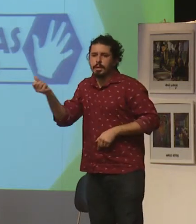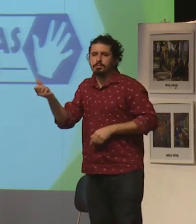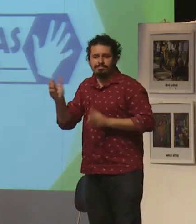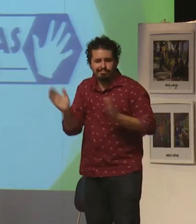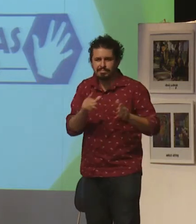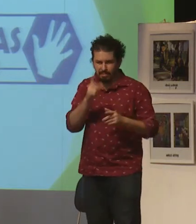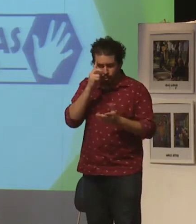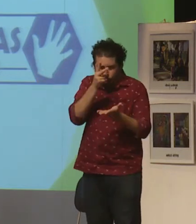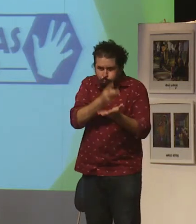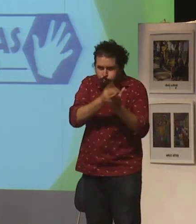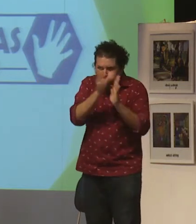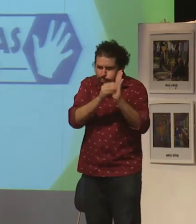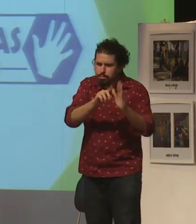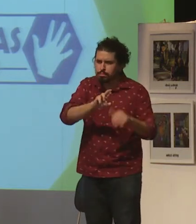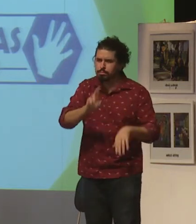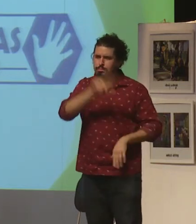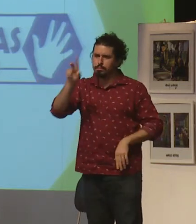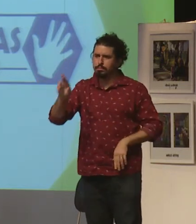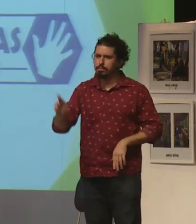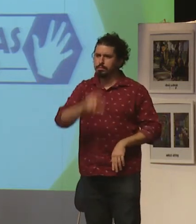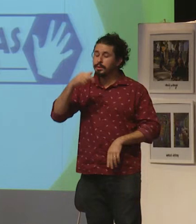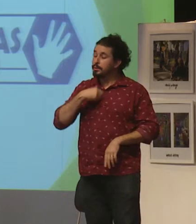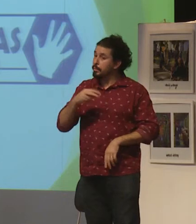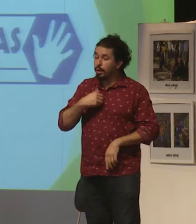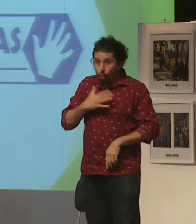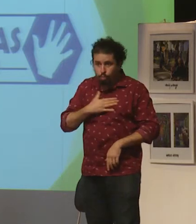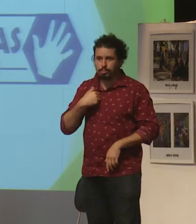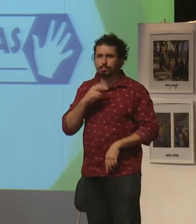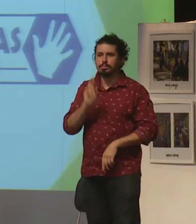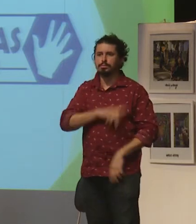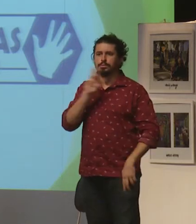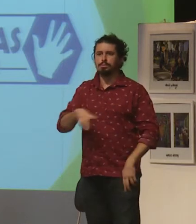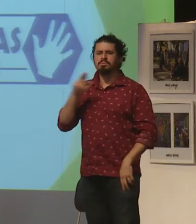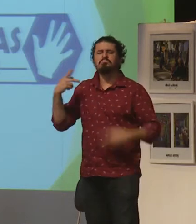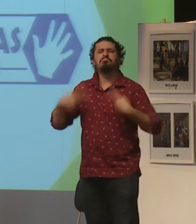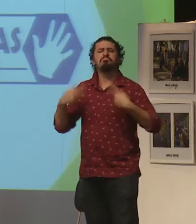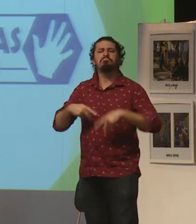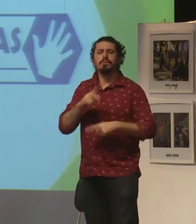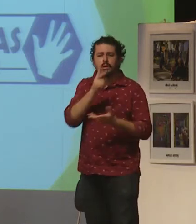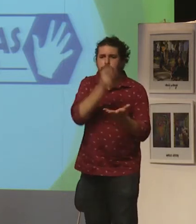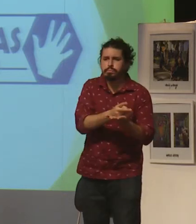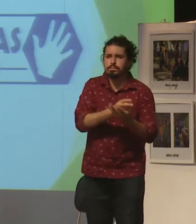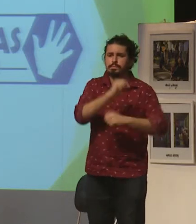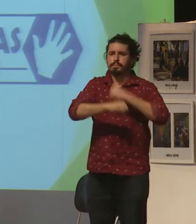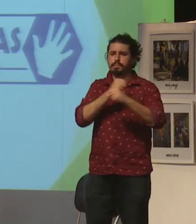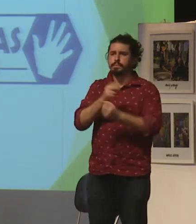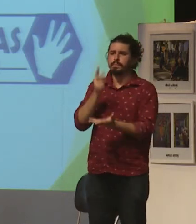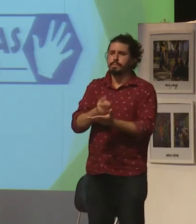de turma, acabou. A cada 6 meses vai trocando de turma e as pessoas, o conteúdo não continua. E isso me deixava um tanto quanto incomodado,